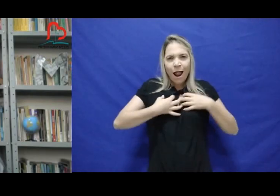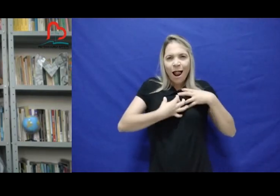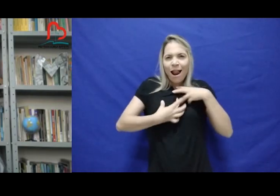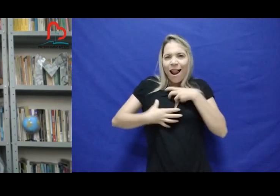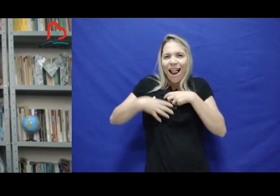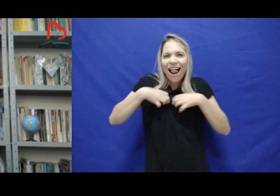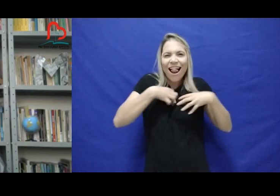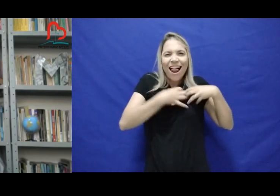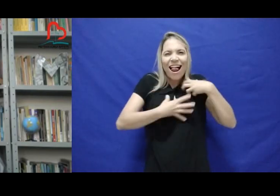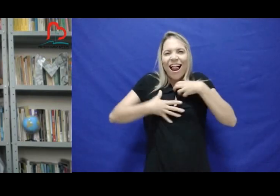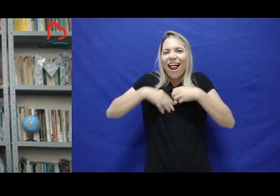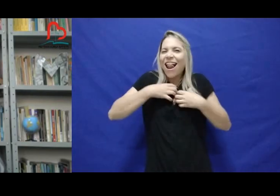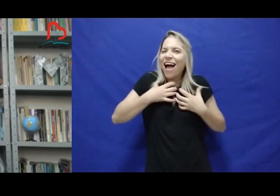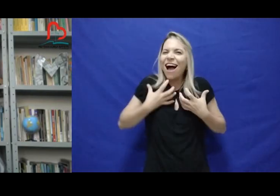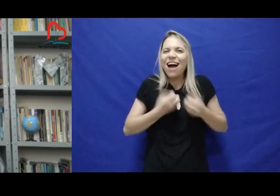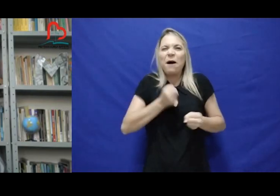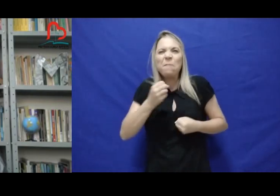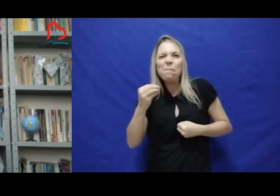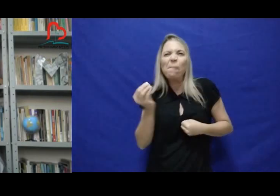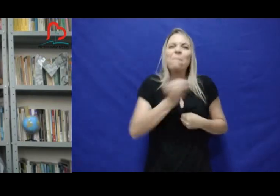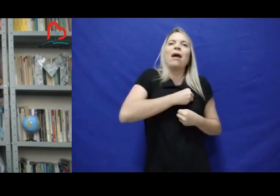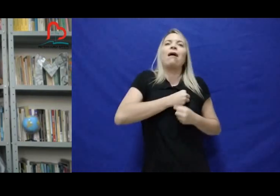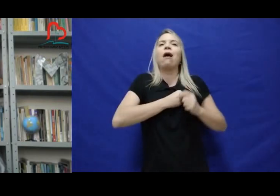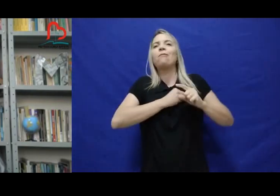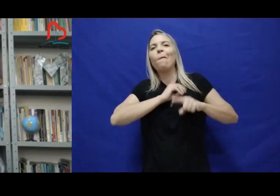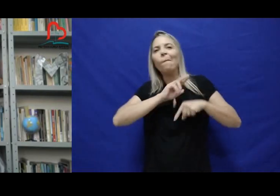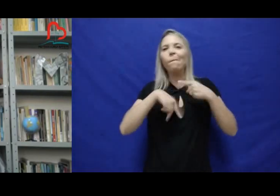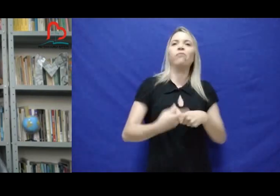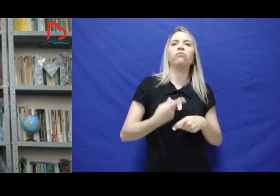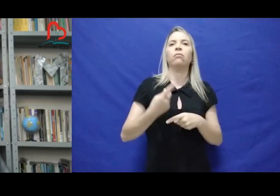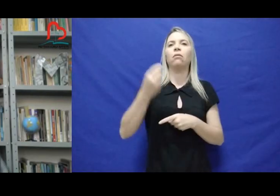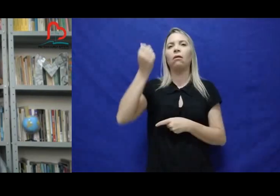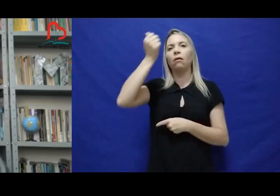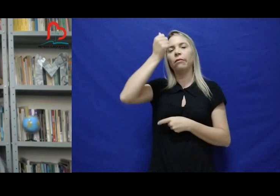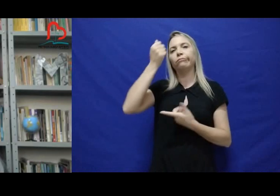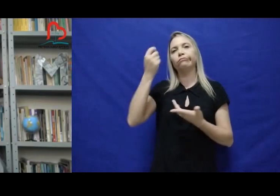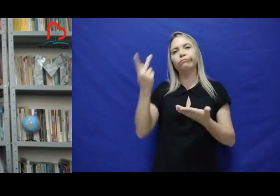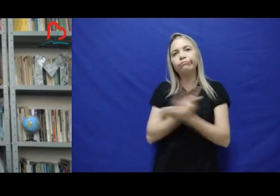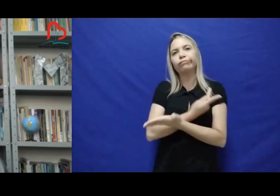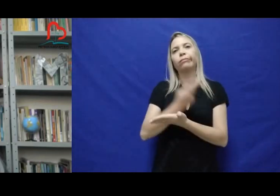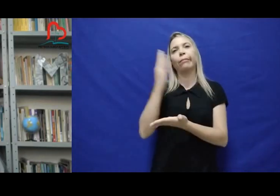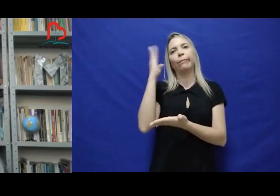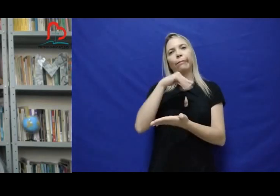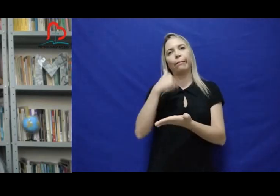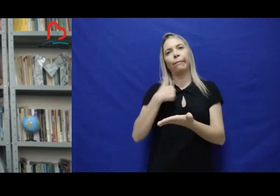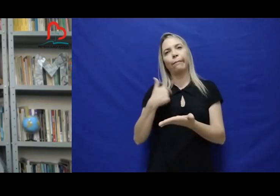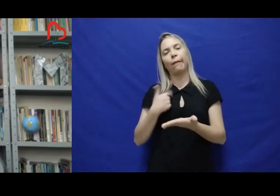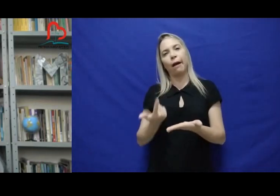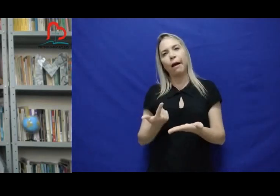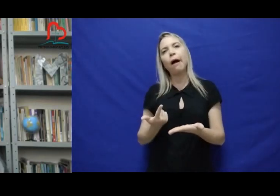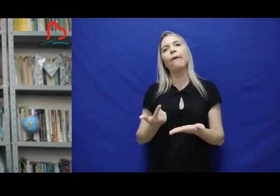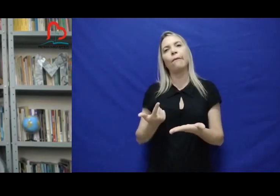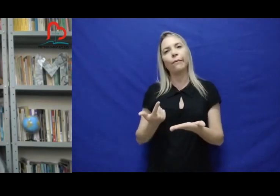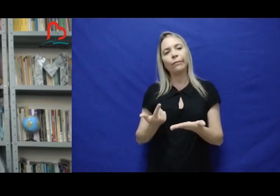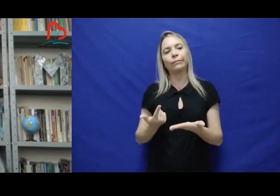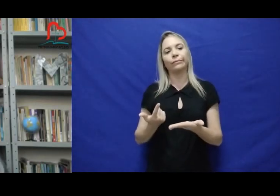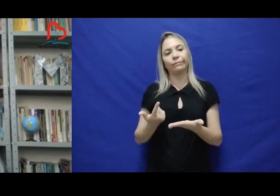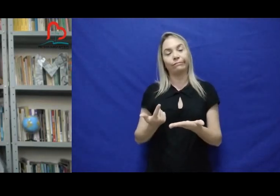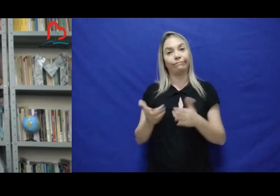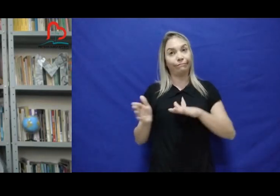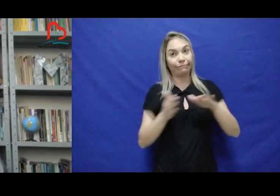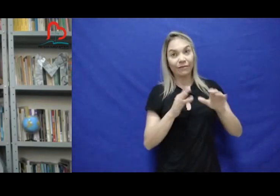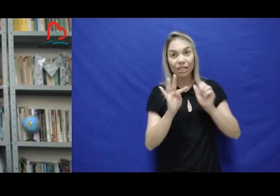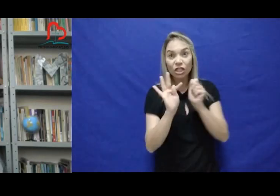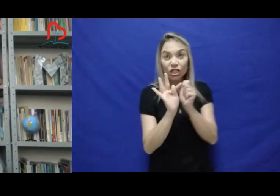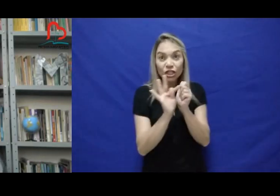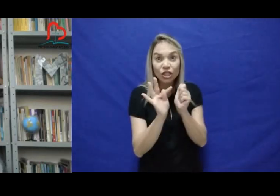concebido, dá à luz o pecado, e o pecado, uma vez consumado, gera a morte. Portanto, a palavra de